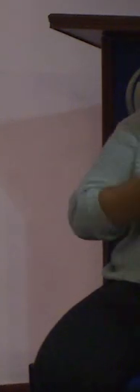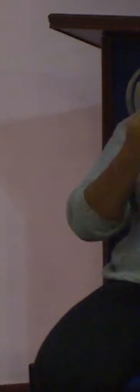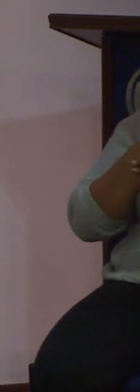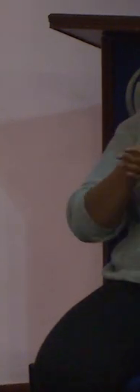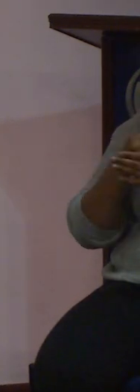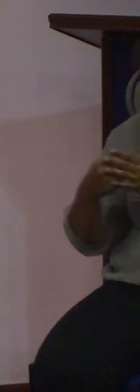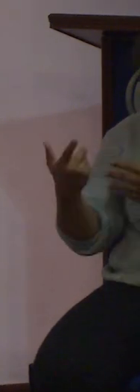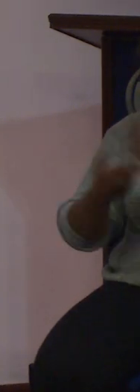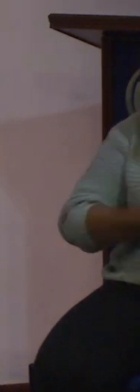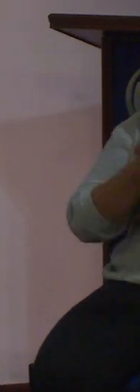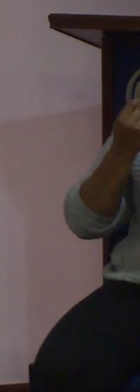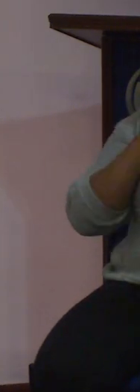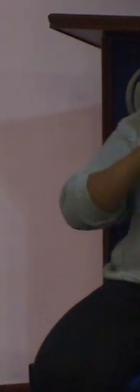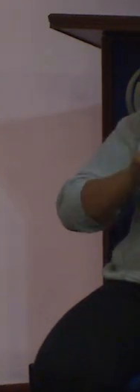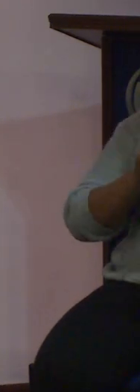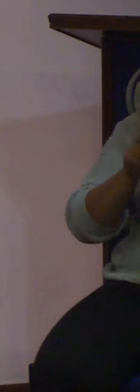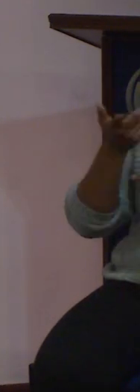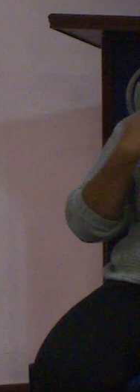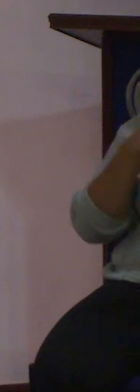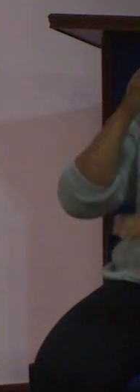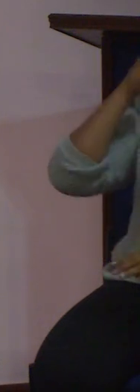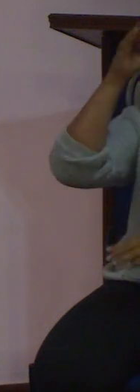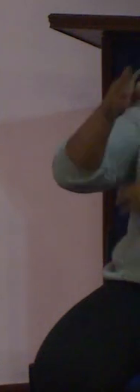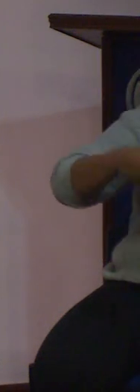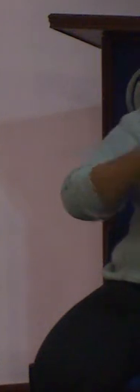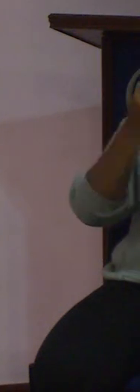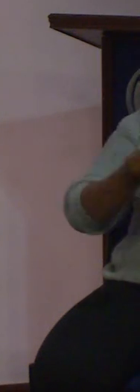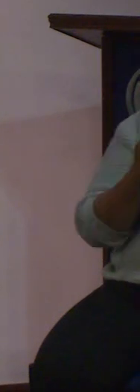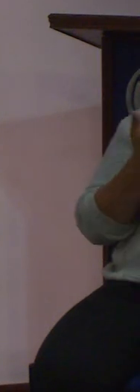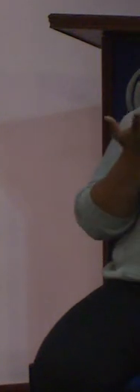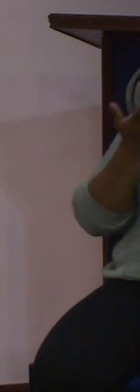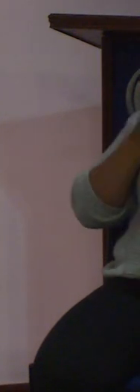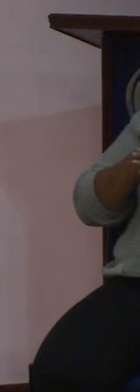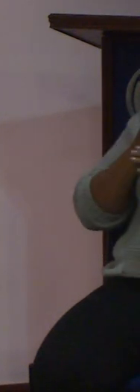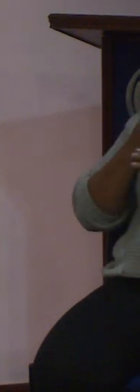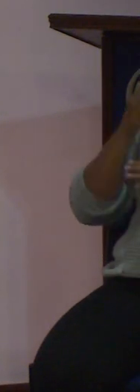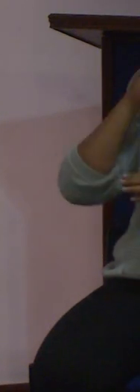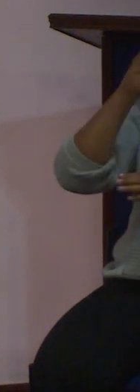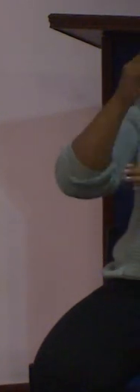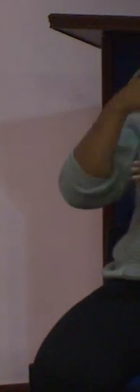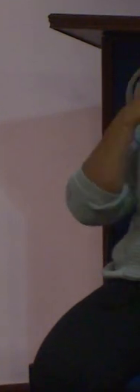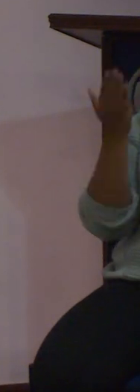indagarla, a conocerla y a proyectar pues esa parte de sus estudios posgraduales.